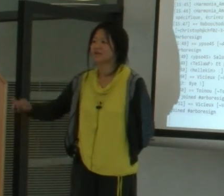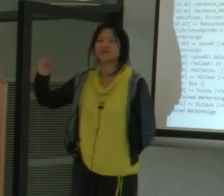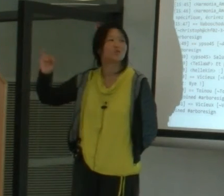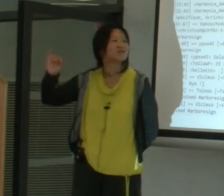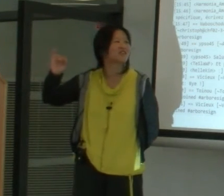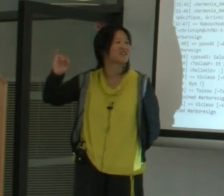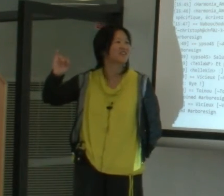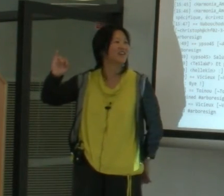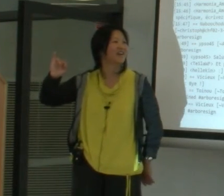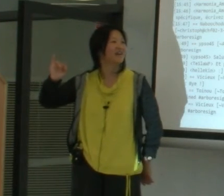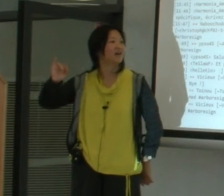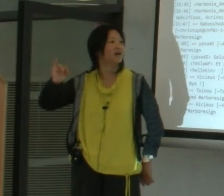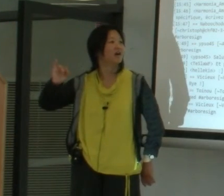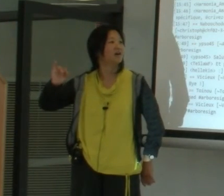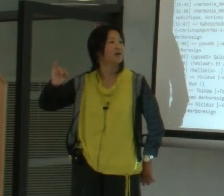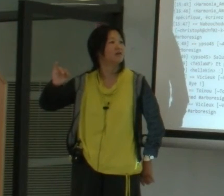À qui tu poses la question?